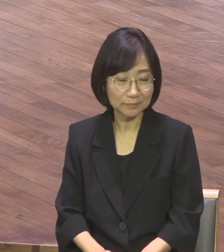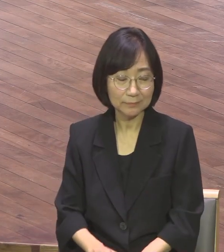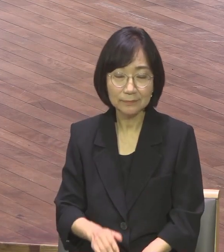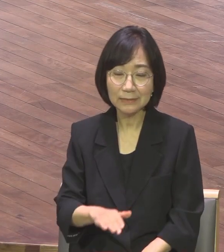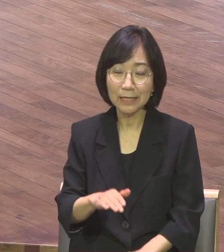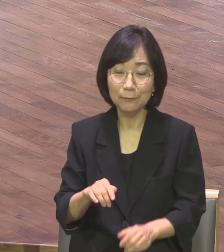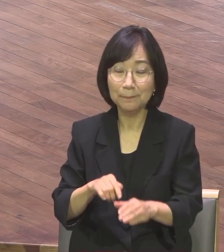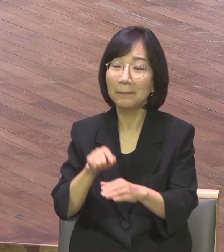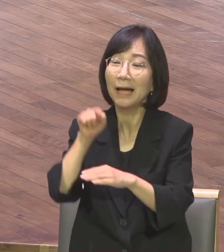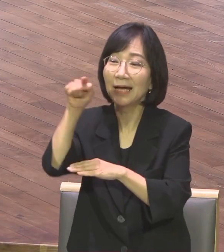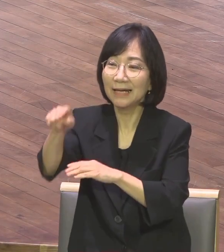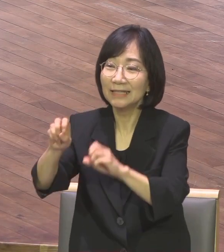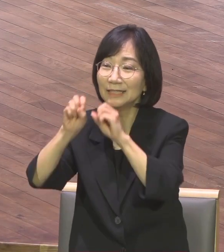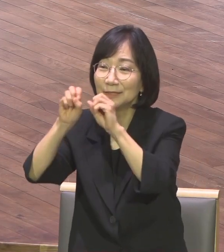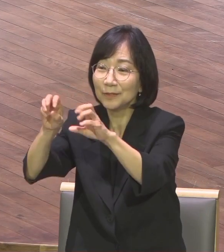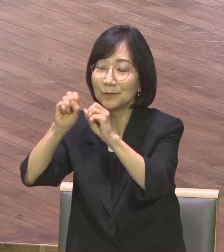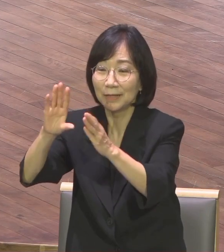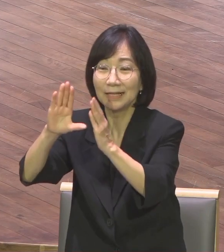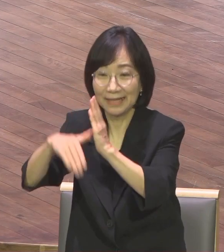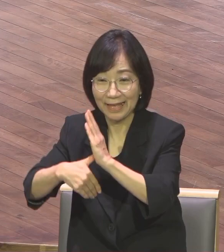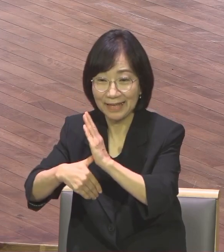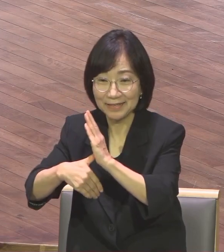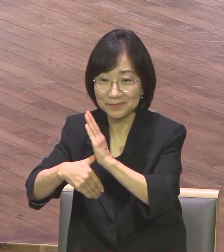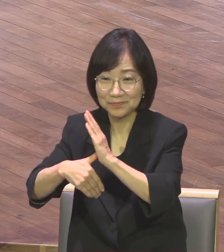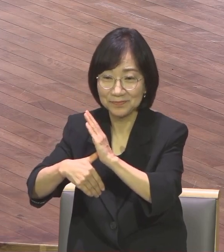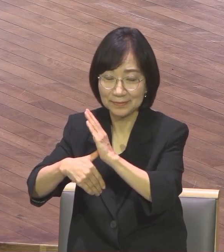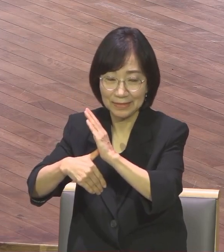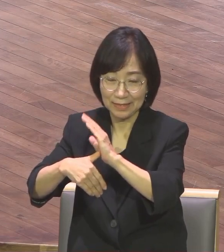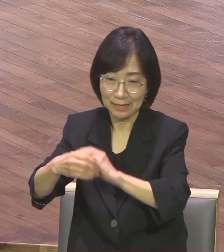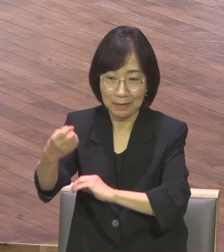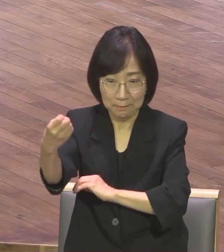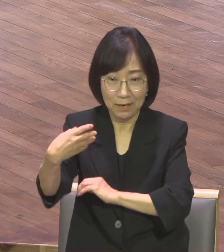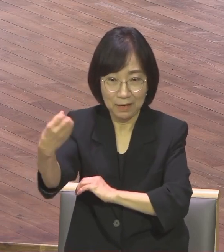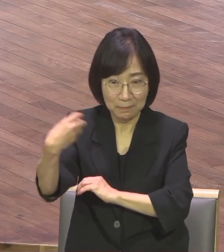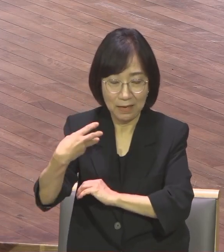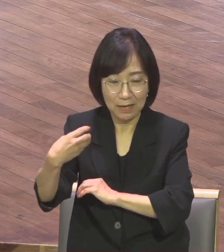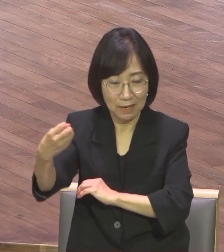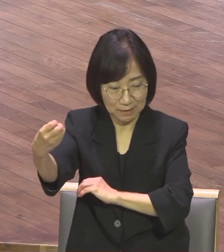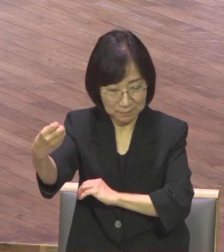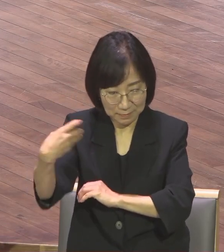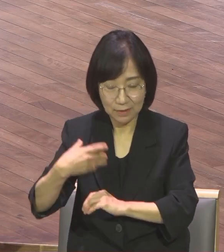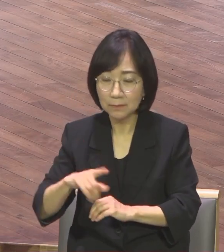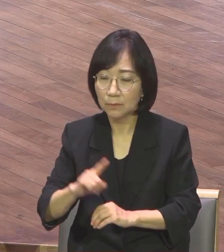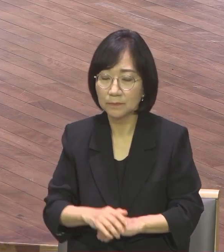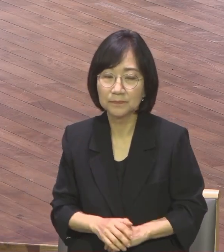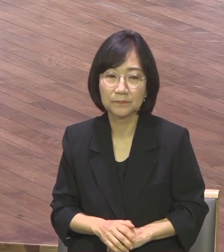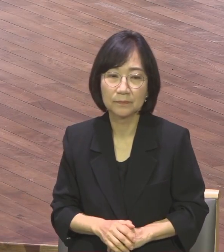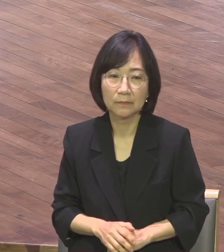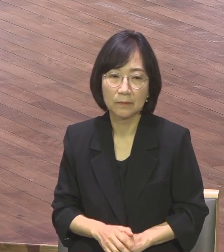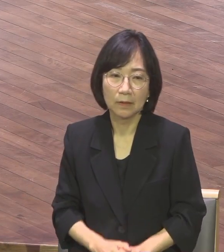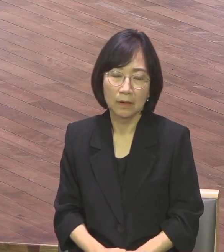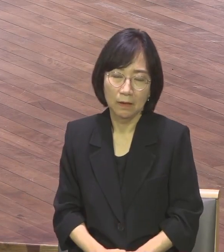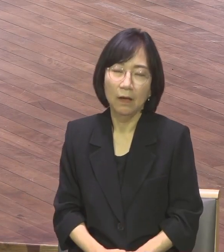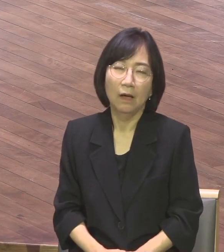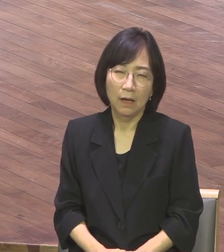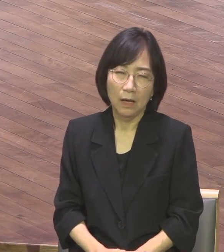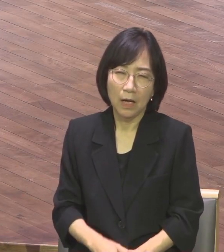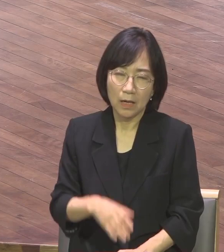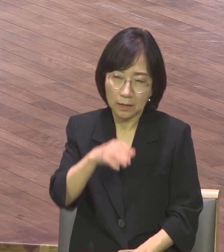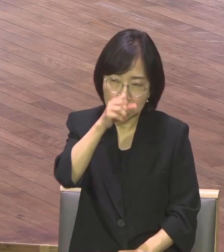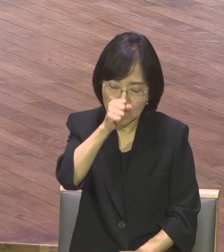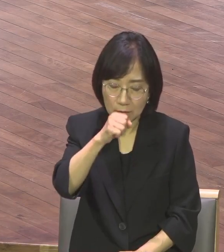전도하다 보면 이런 반응을 많이 듣죠. 인간적인 입장에서 충분히 이해할 수